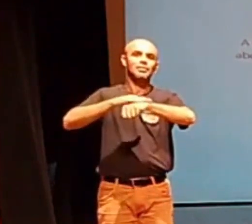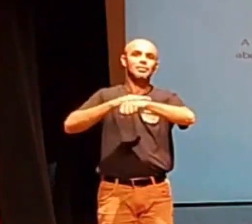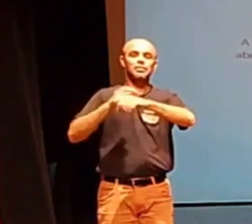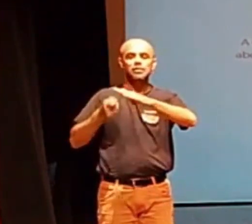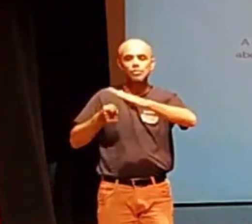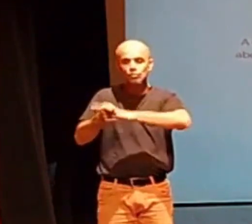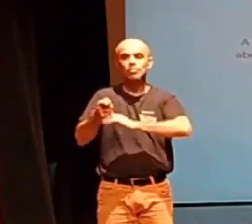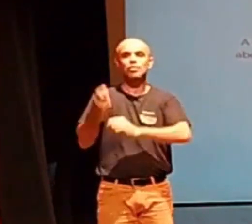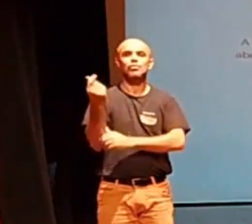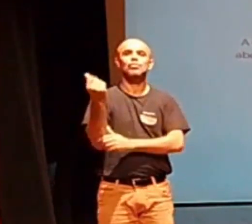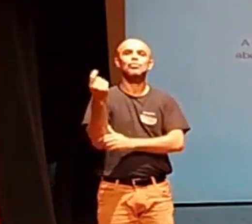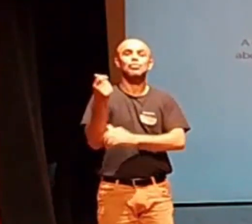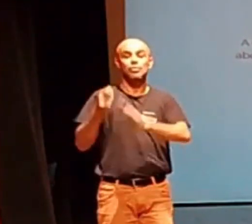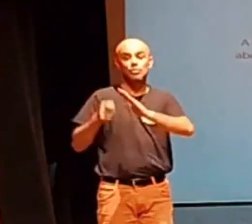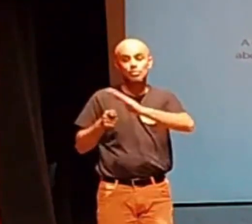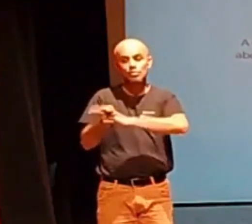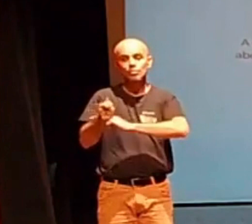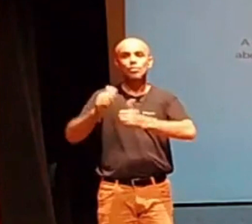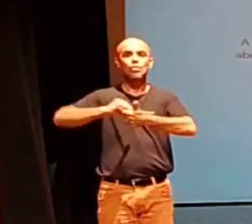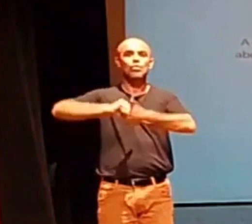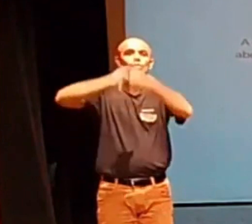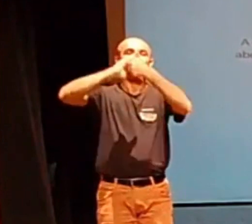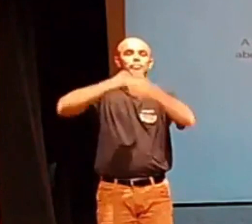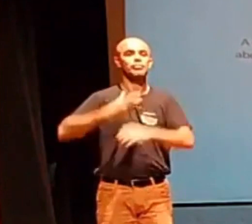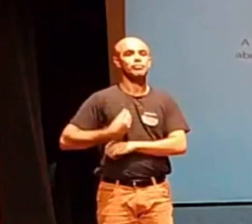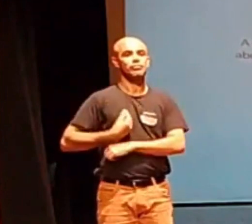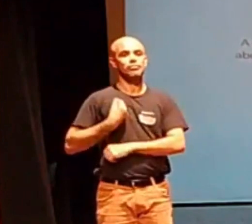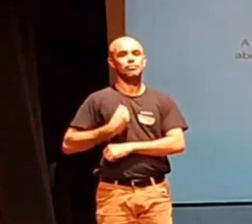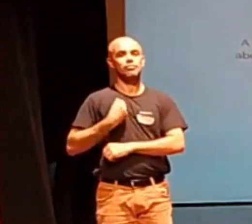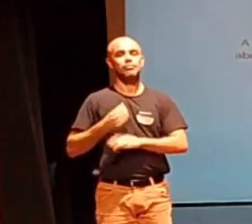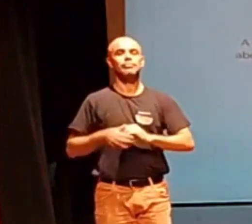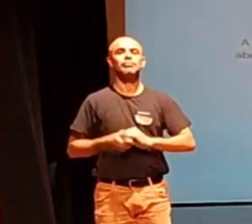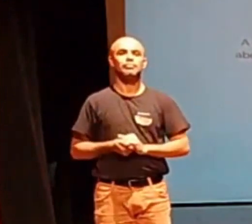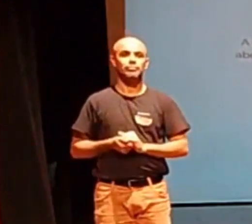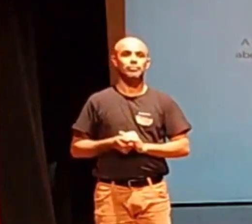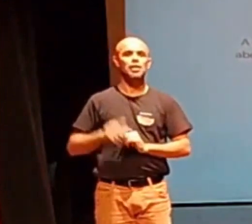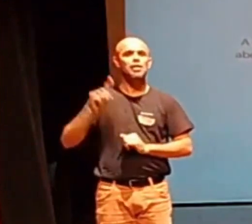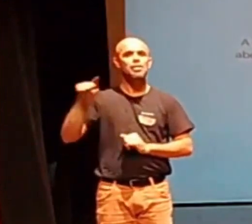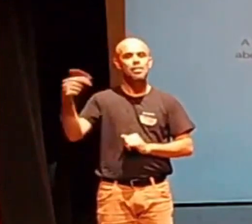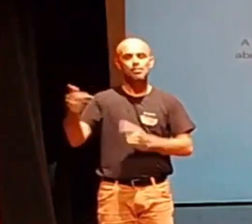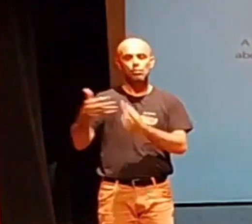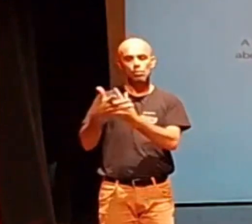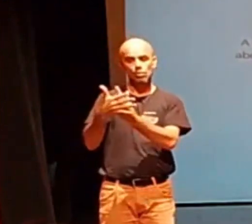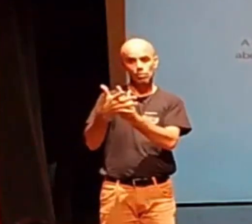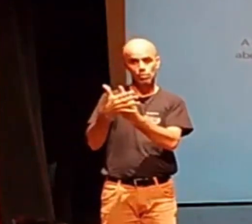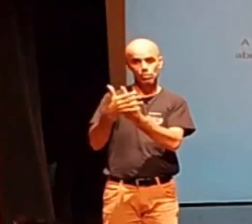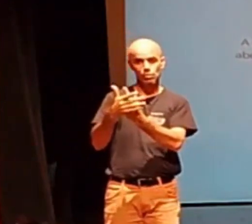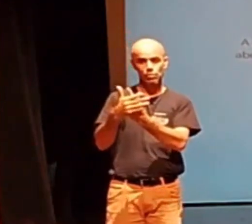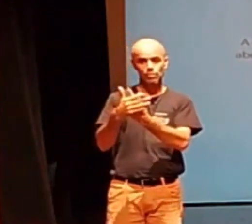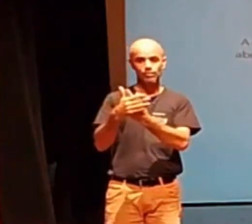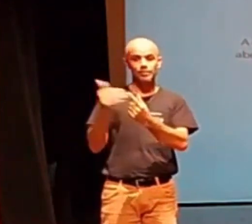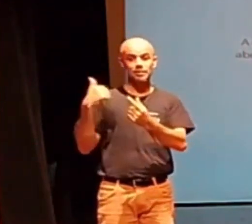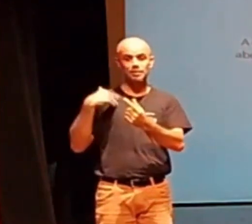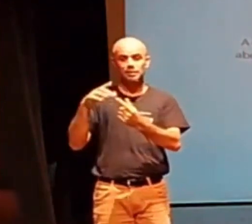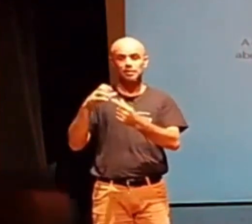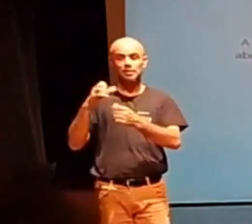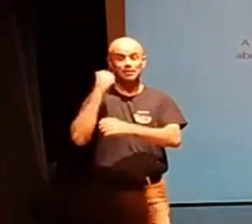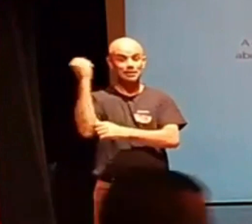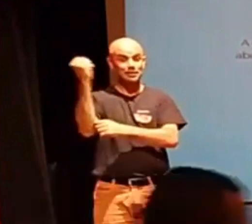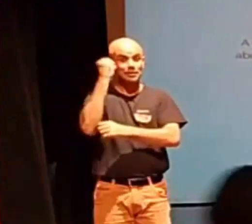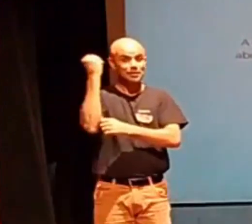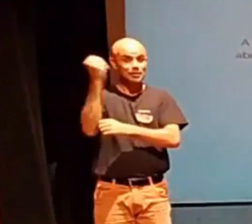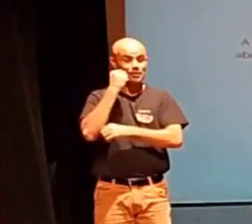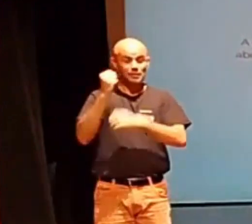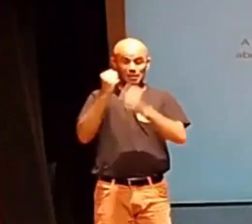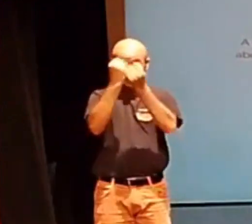de dinheiro, investimento de qualidade de vida. Depois, quando o paciente entra numa crise, ele gasta o que